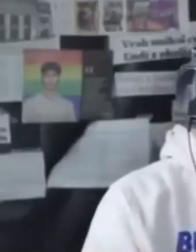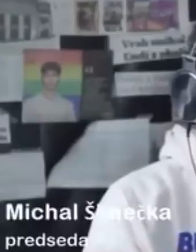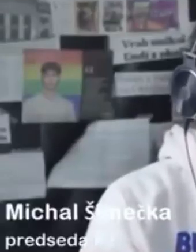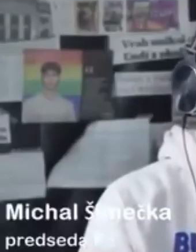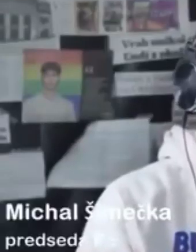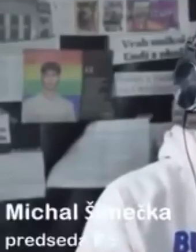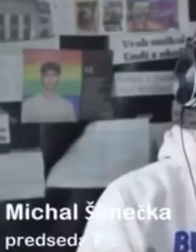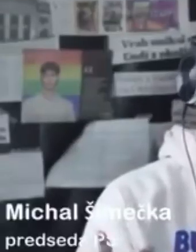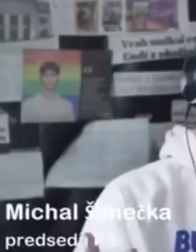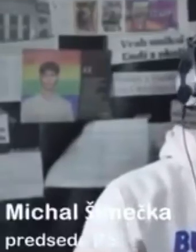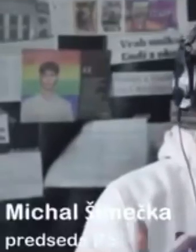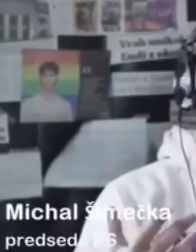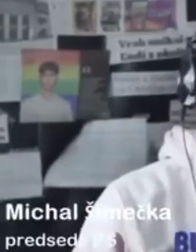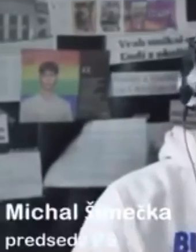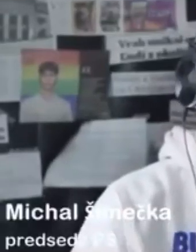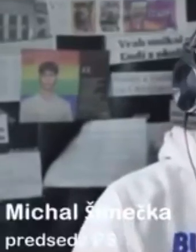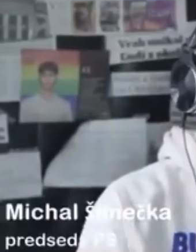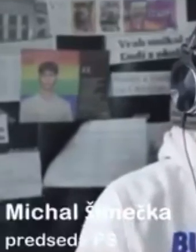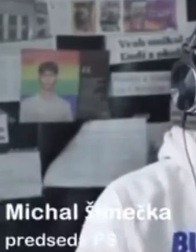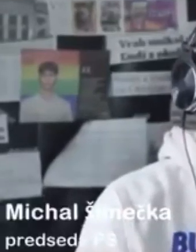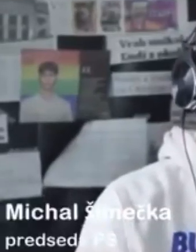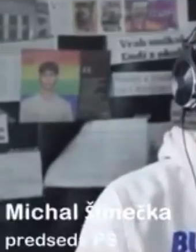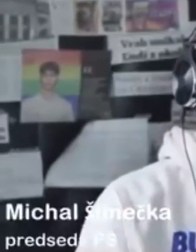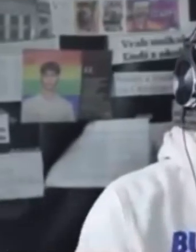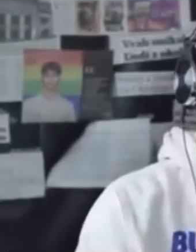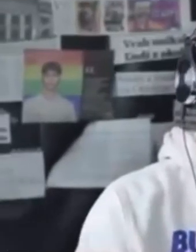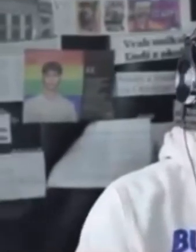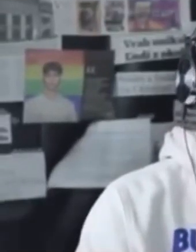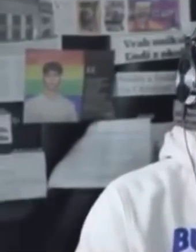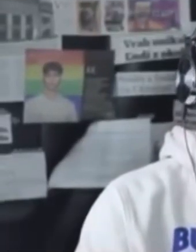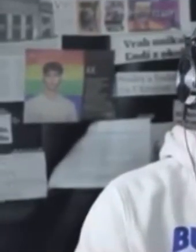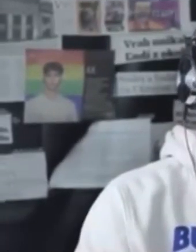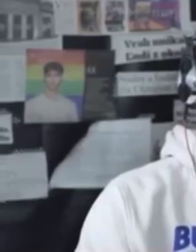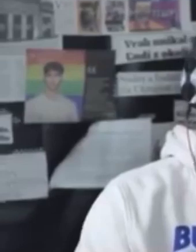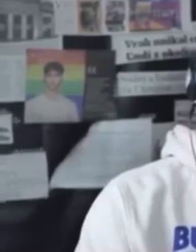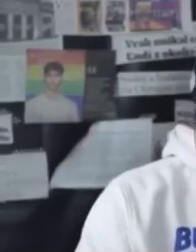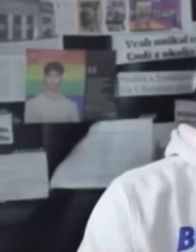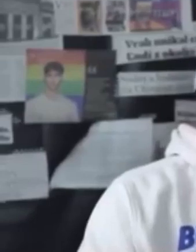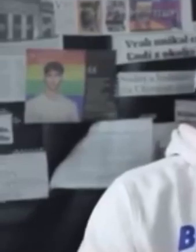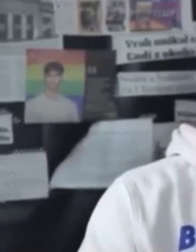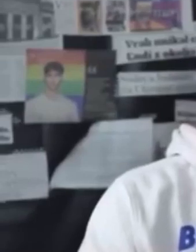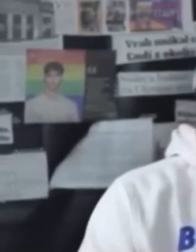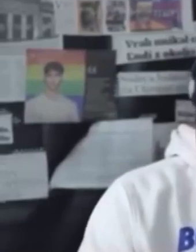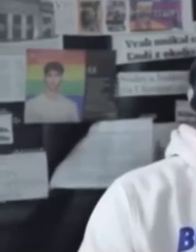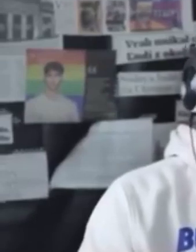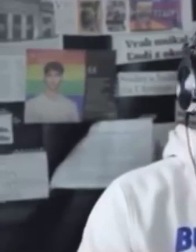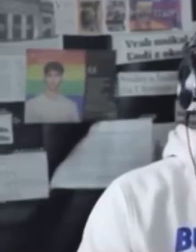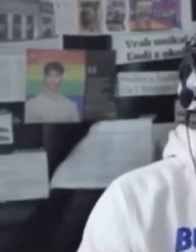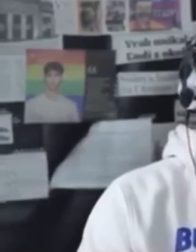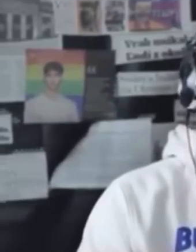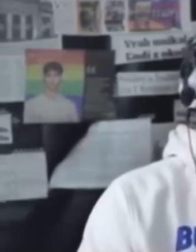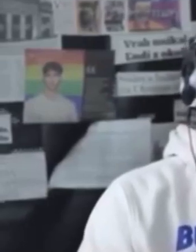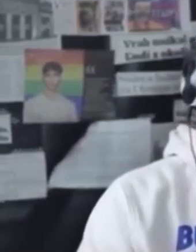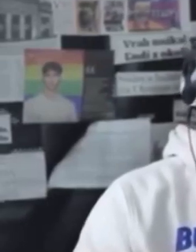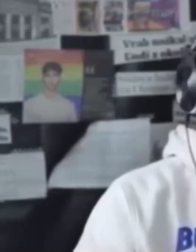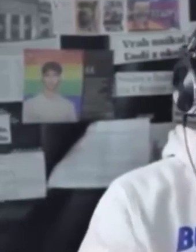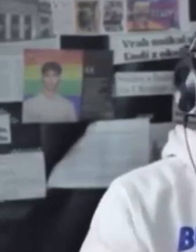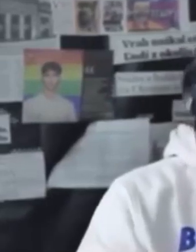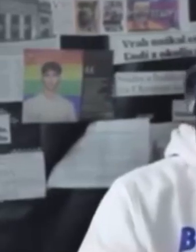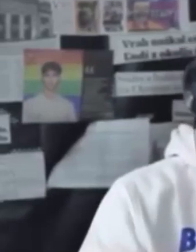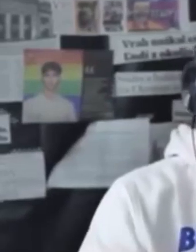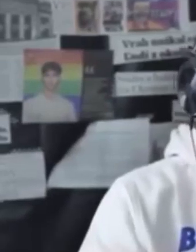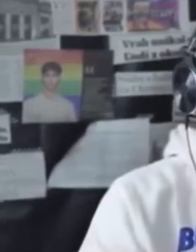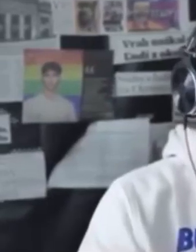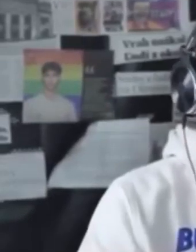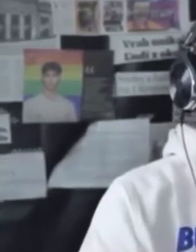chcel som sa dlhodobo vrátiť domov po tom, čo som x rokov žil v zahraničí. A zrovna v tej istej chvíli